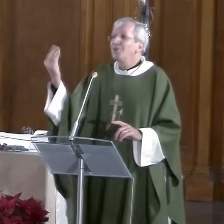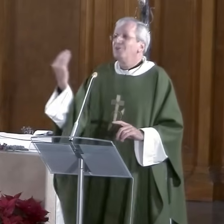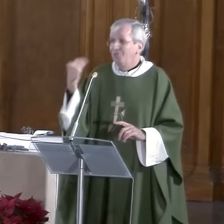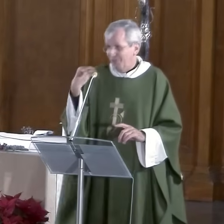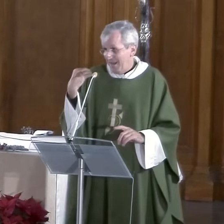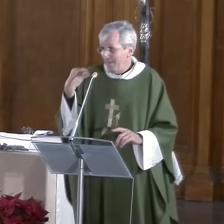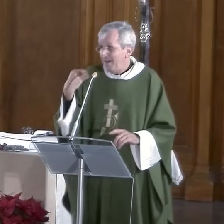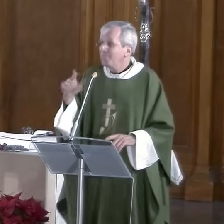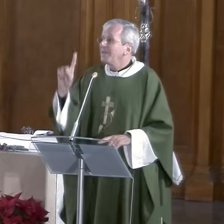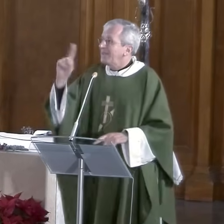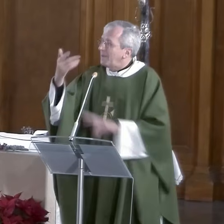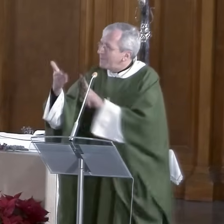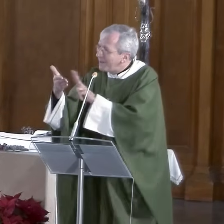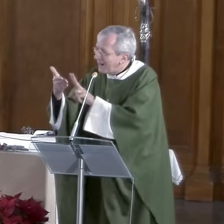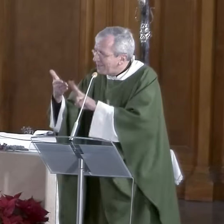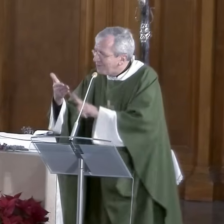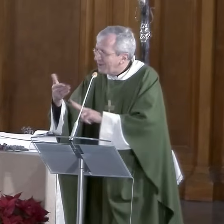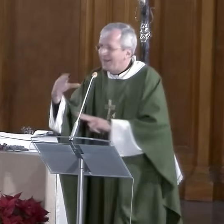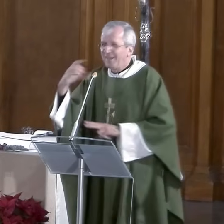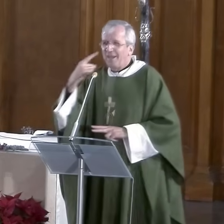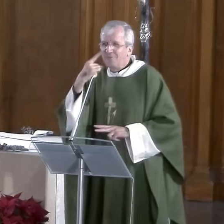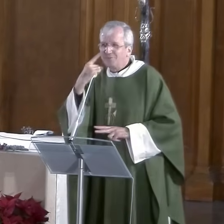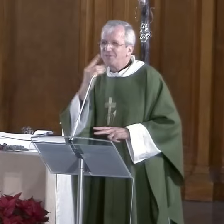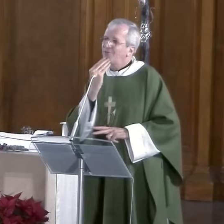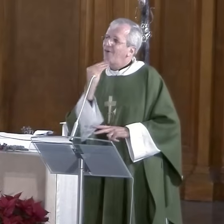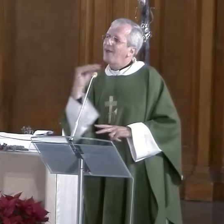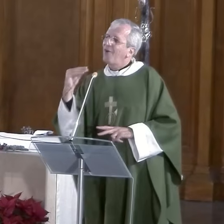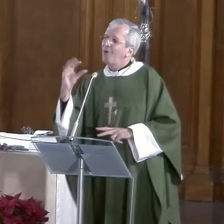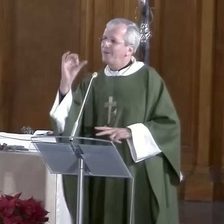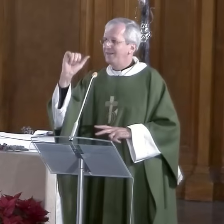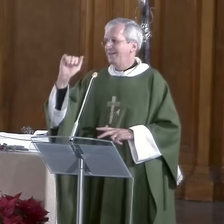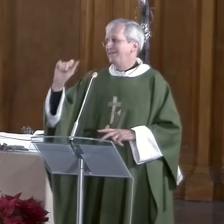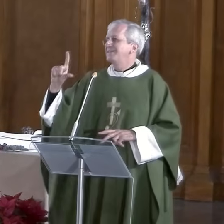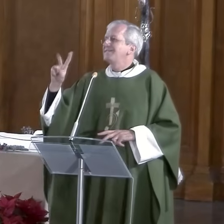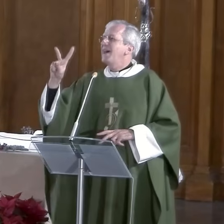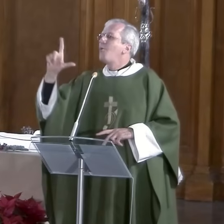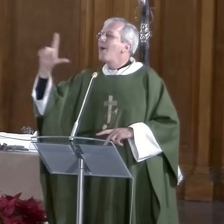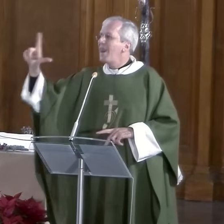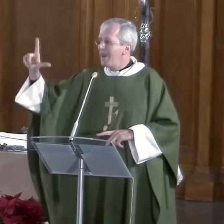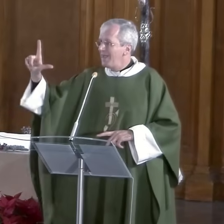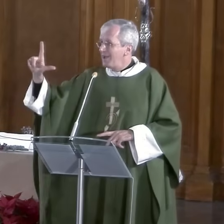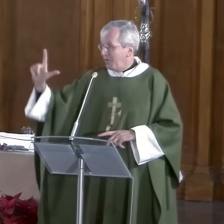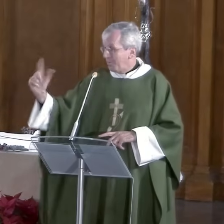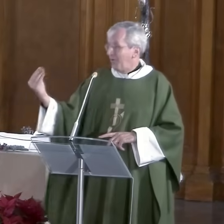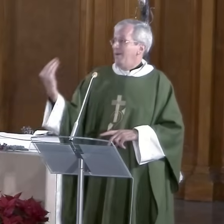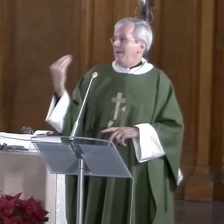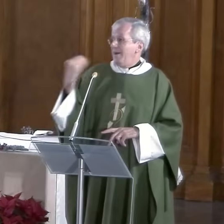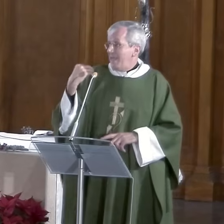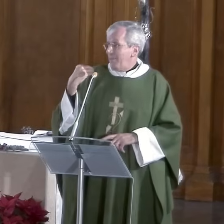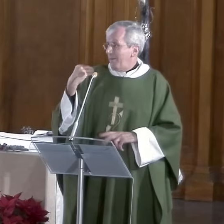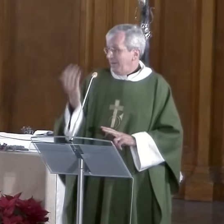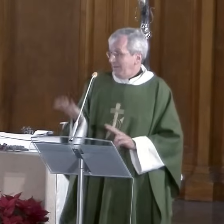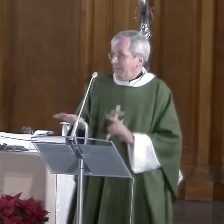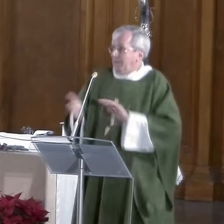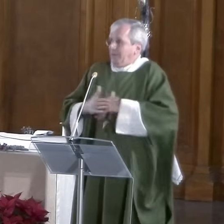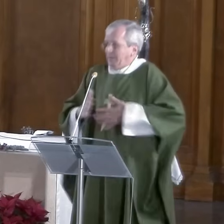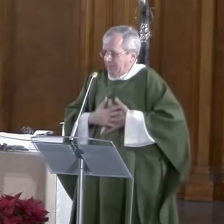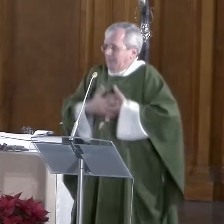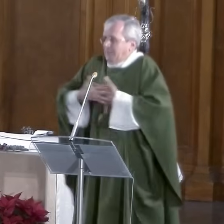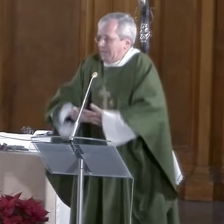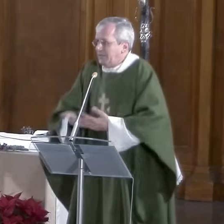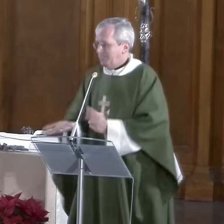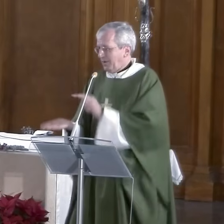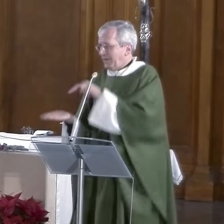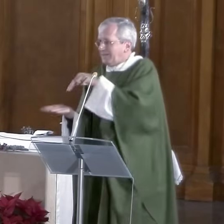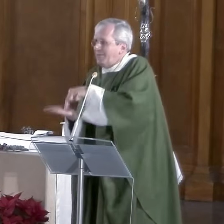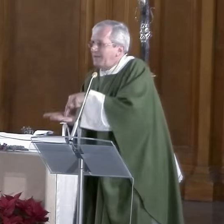Dios nos llama y la primera lectura hemos visto el joven Samuel, cómo le llamaba y